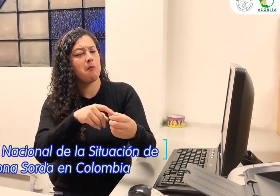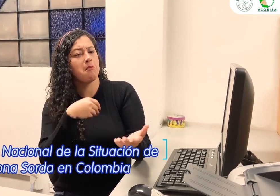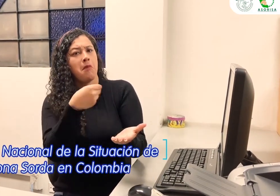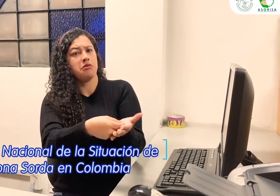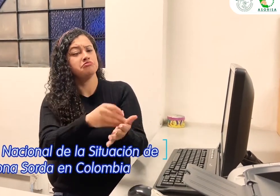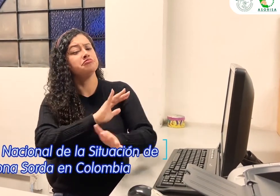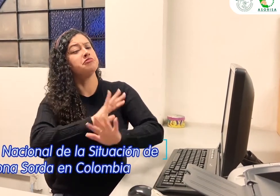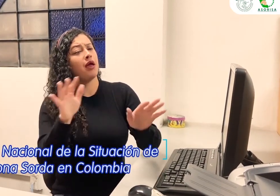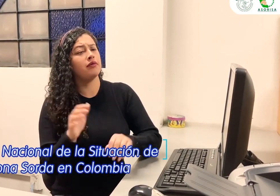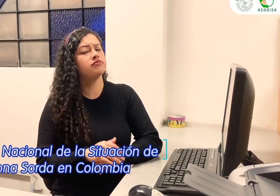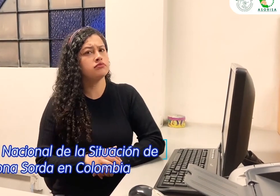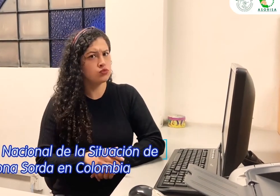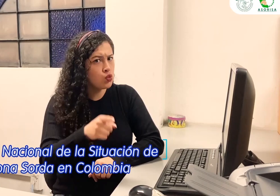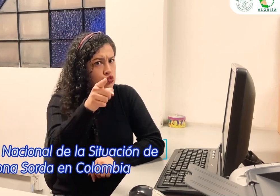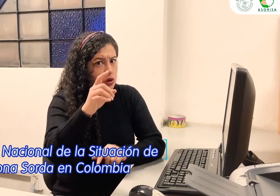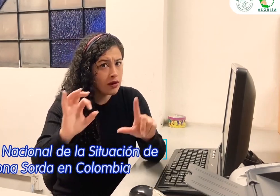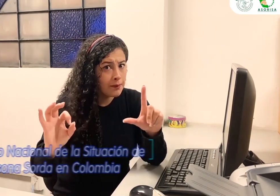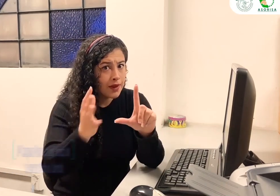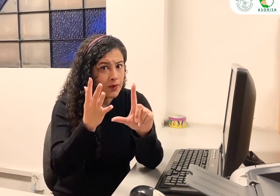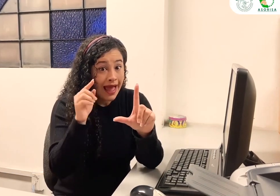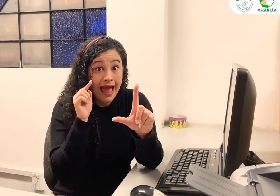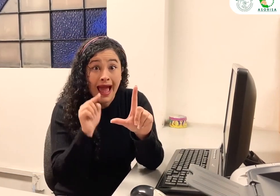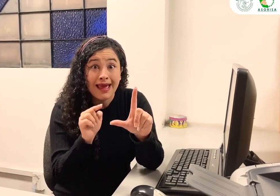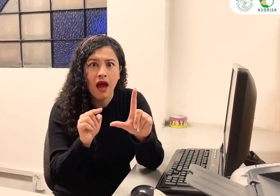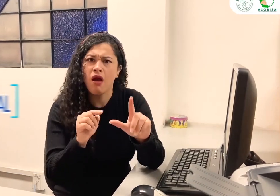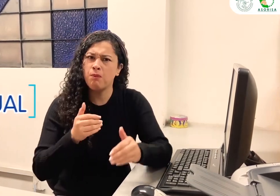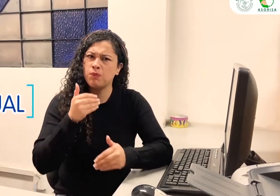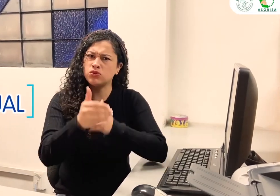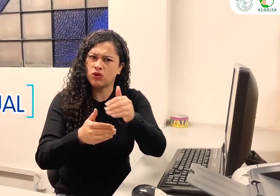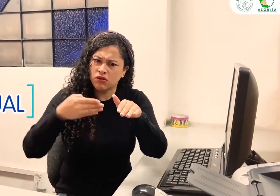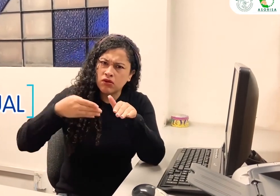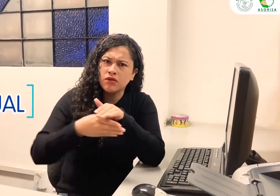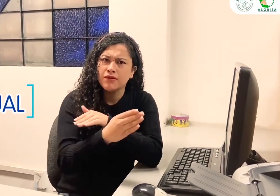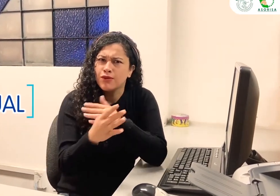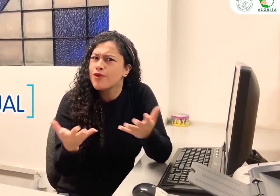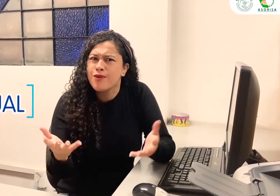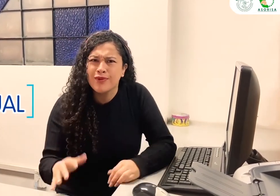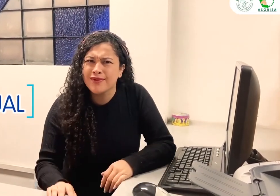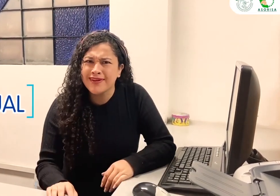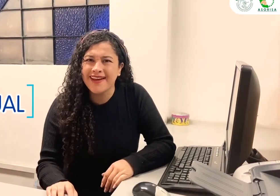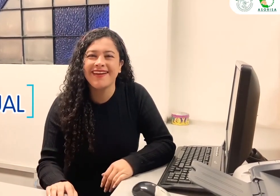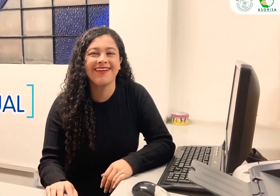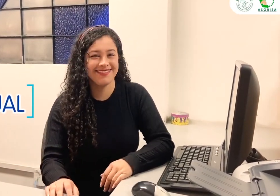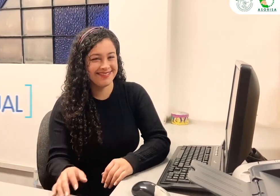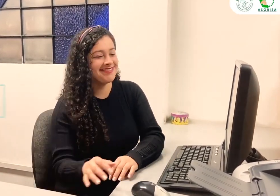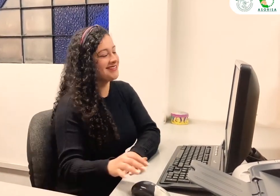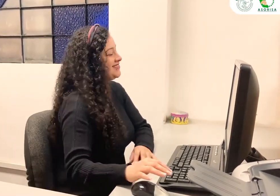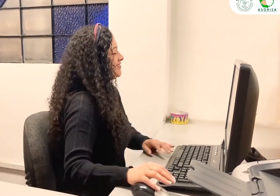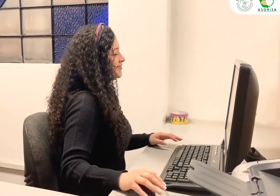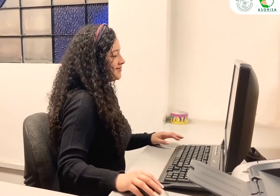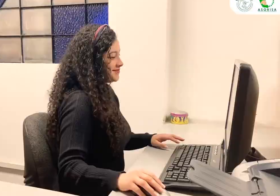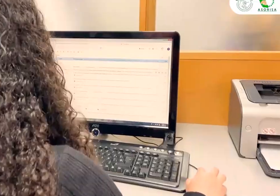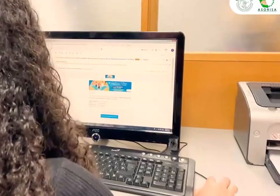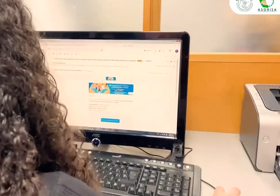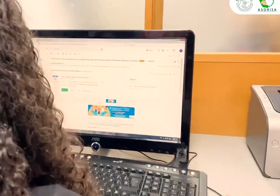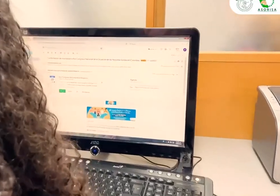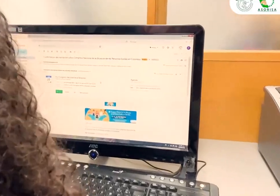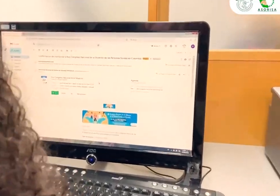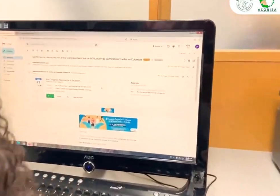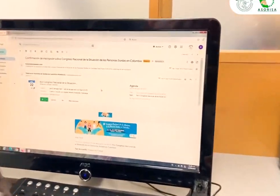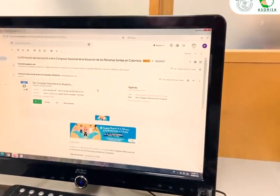Tú ya tienes un registro efectivo y participarás en la modalidad virtual sabes cómo hacerlo mira